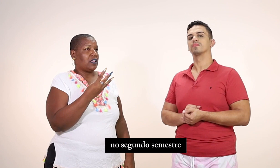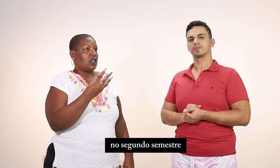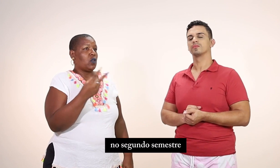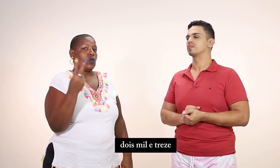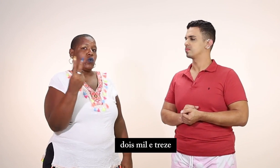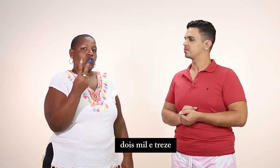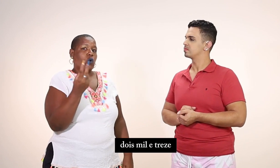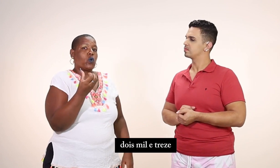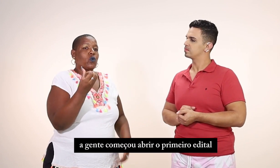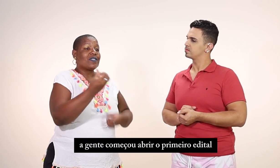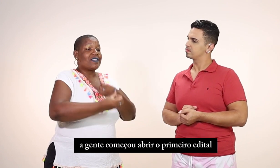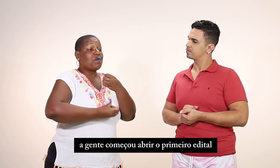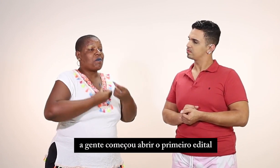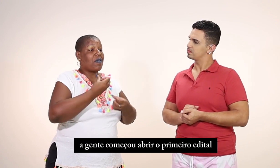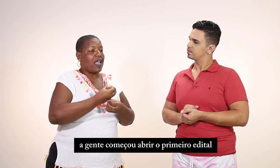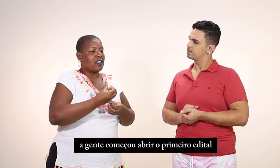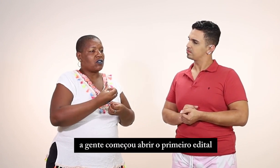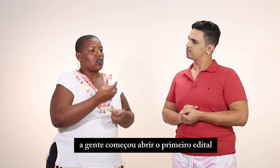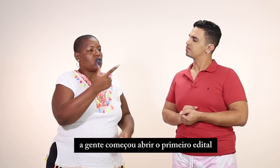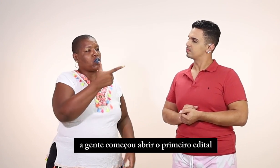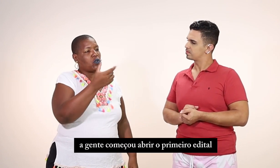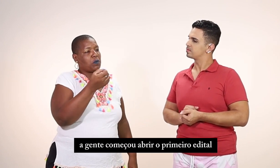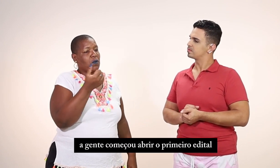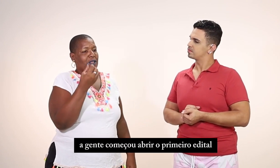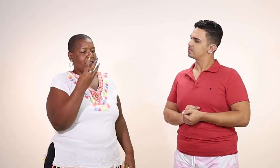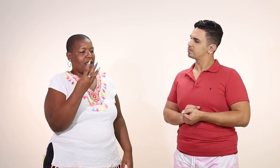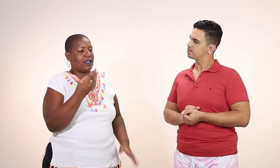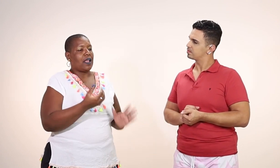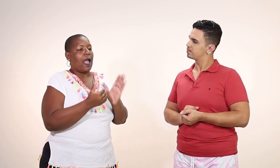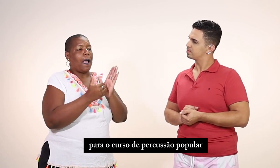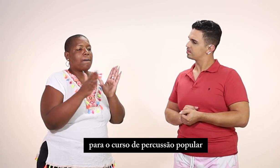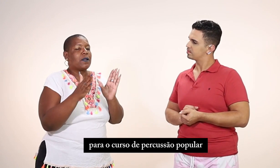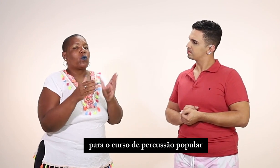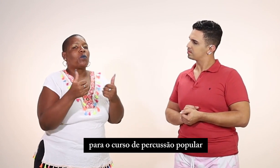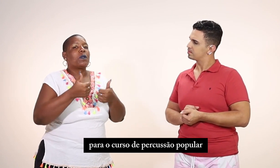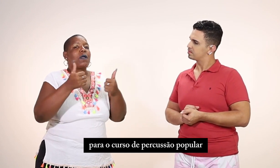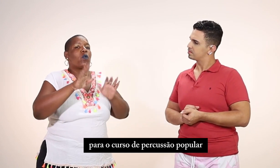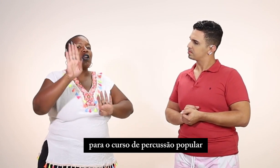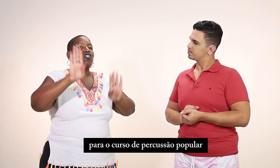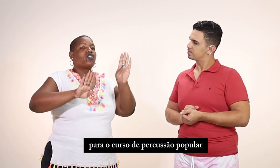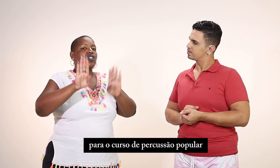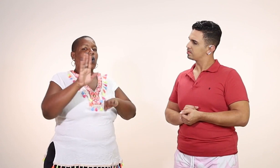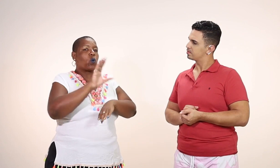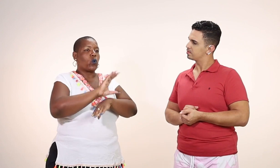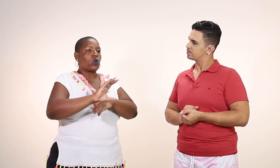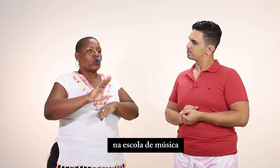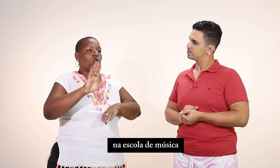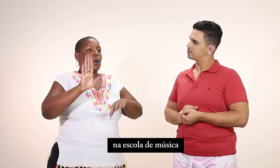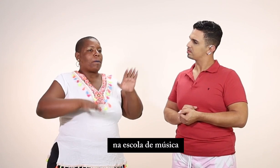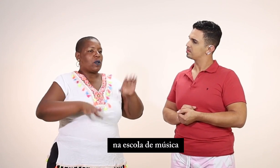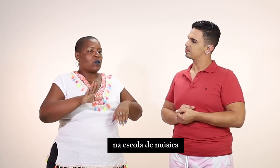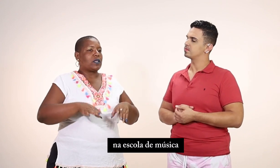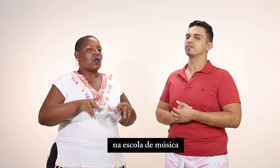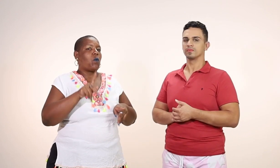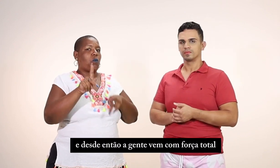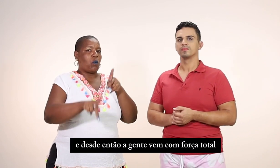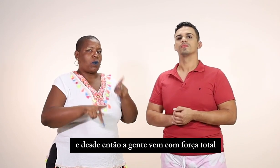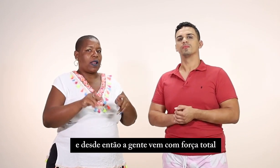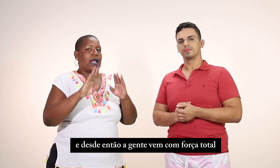semestre de 2013, a gente começou a abrir o primeiro edital para o curso de percussão popular na Escola de Música. E desde